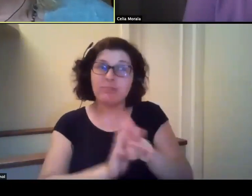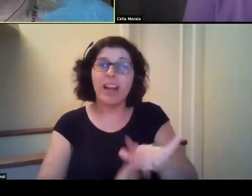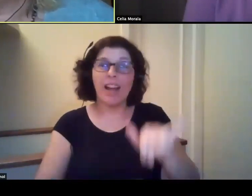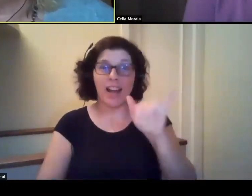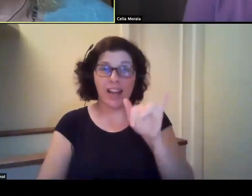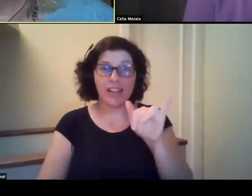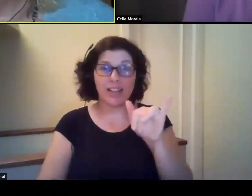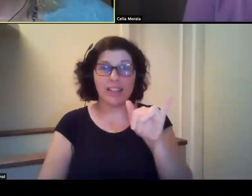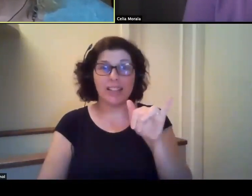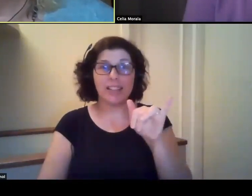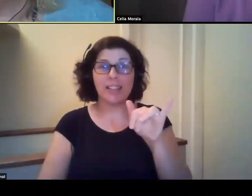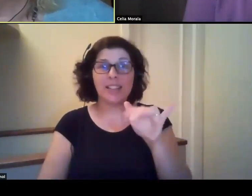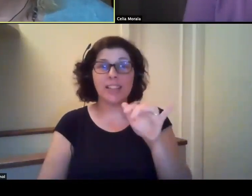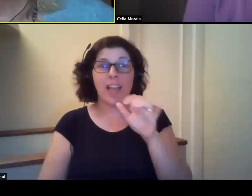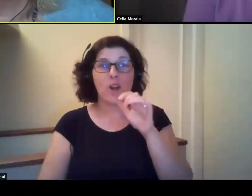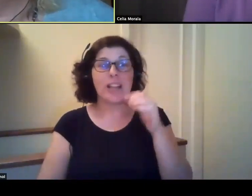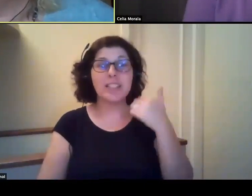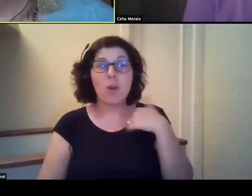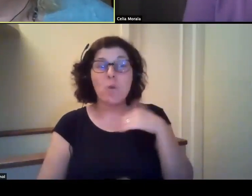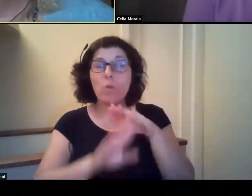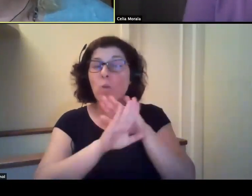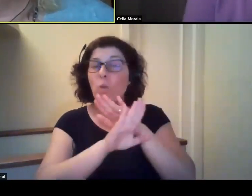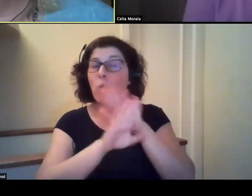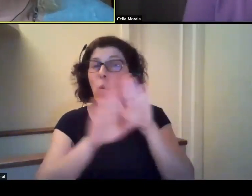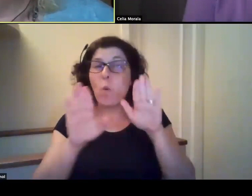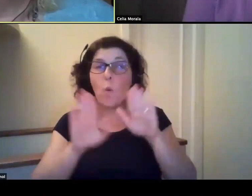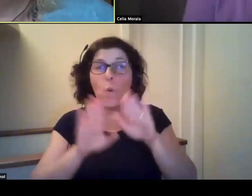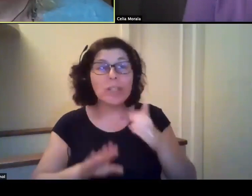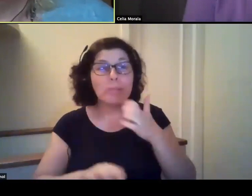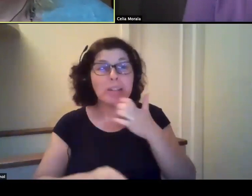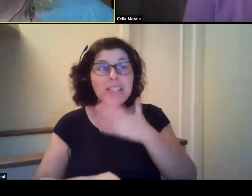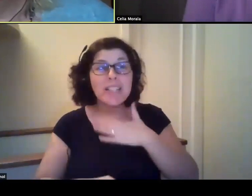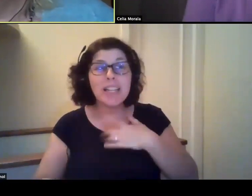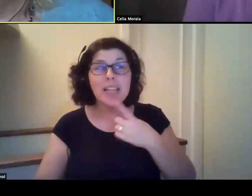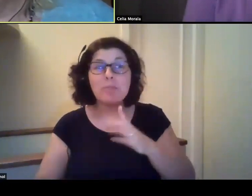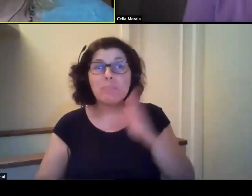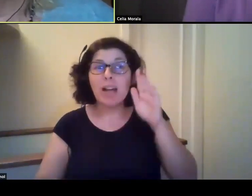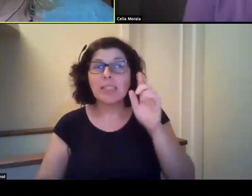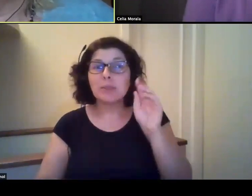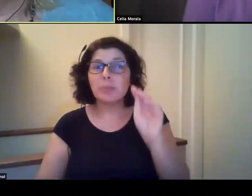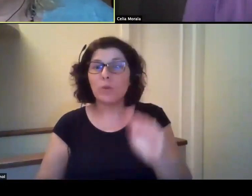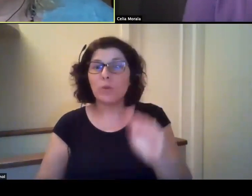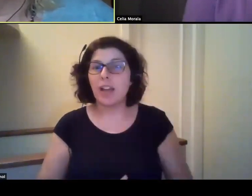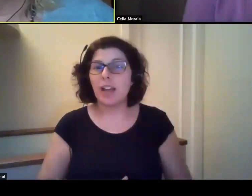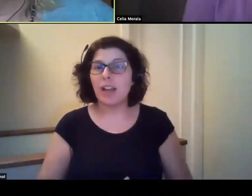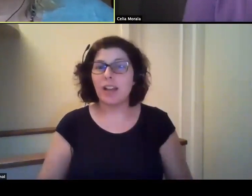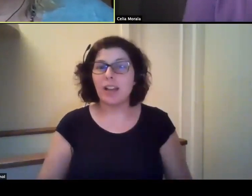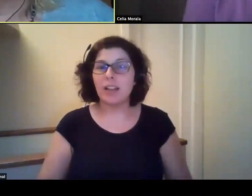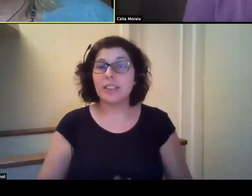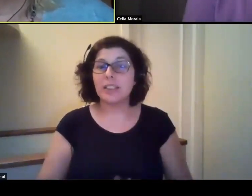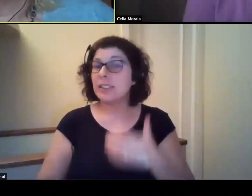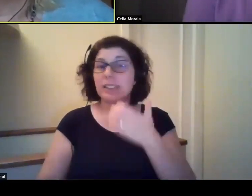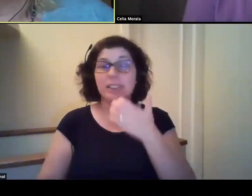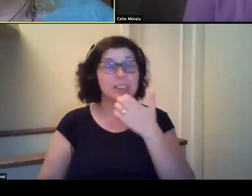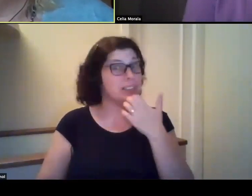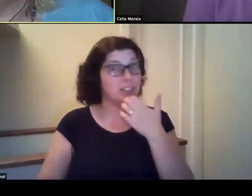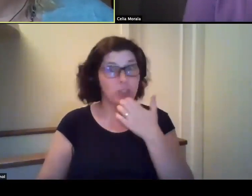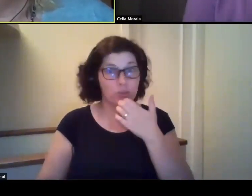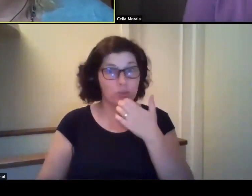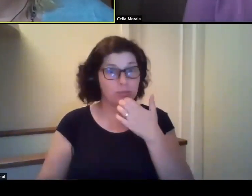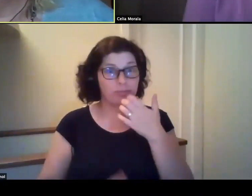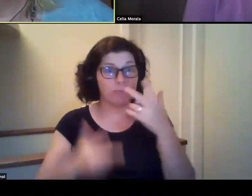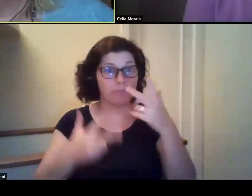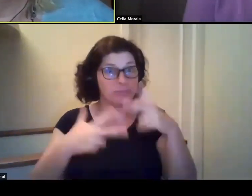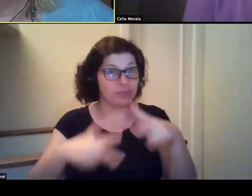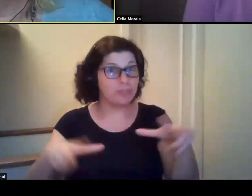una ultimísima oportunidad a ver si alguien quiere hacer alguna pregunta más. Y si no, pues damos por concluida la